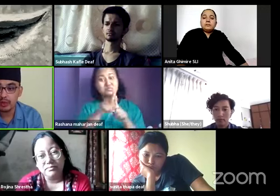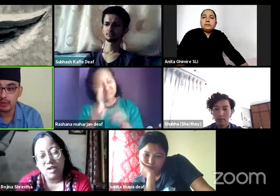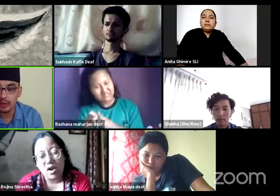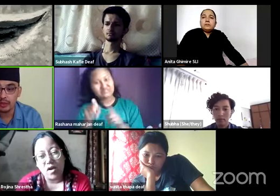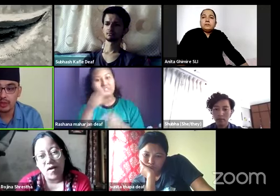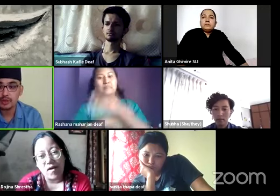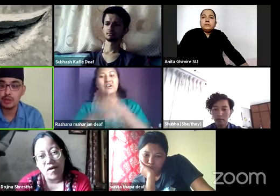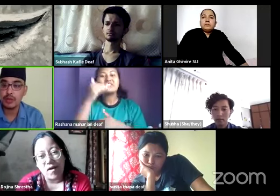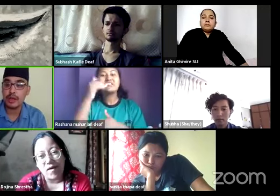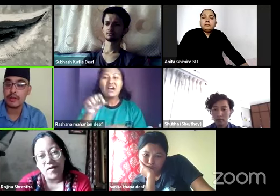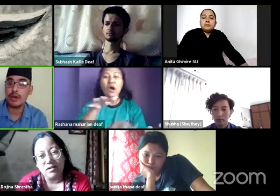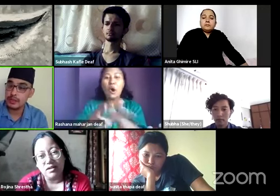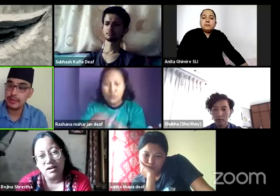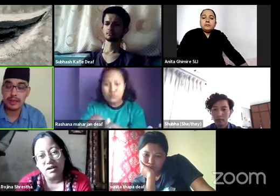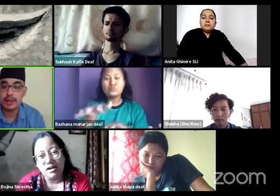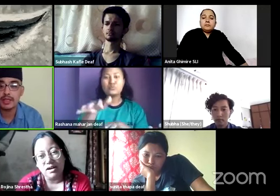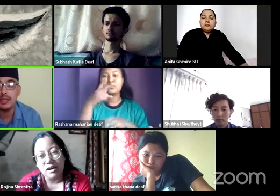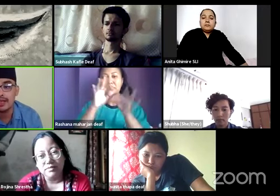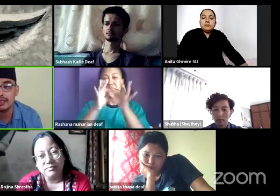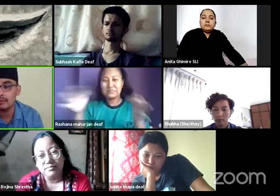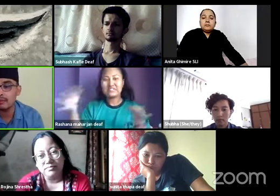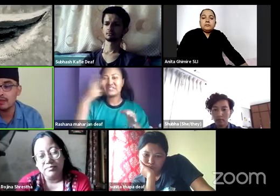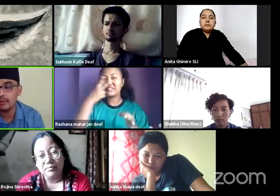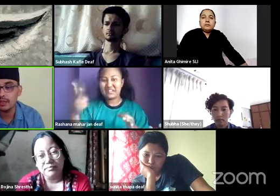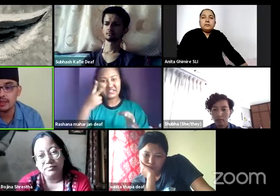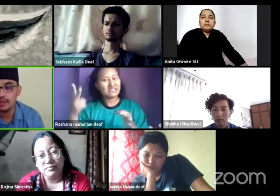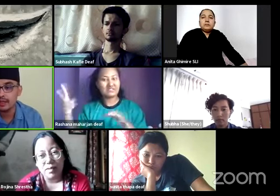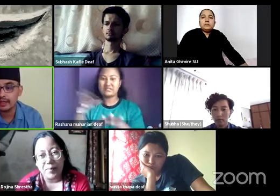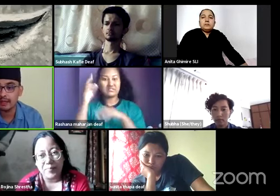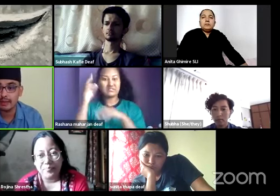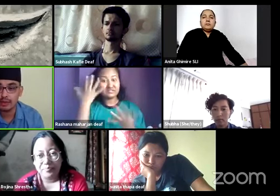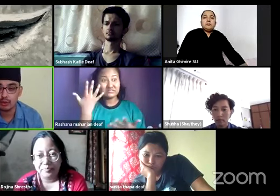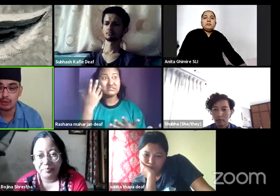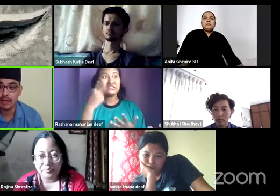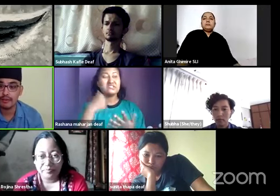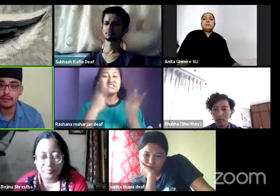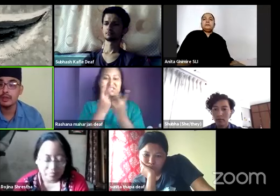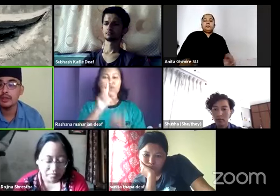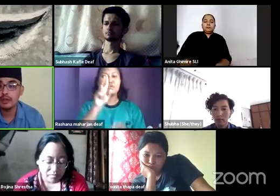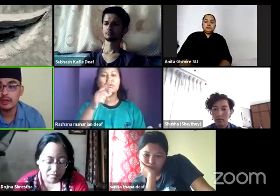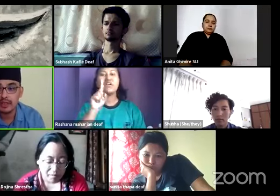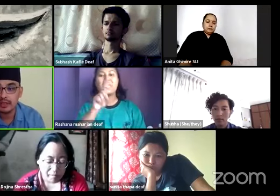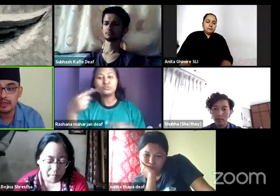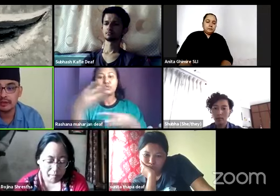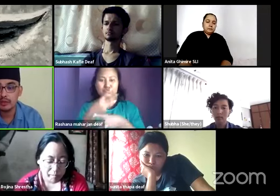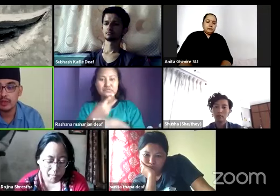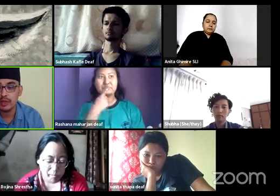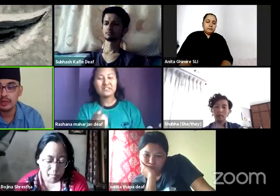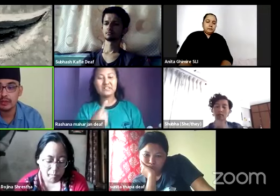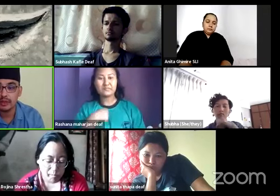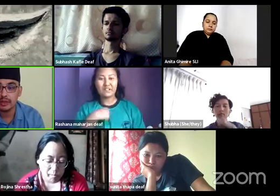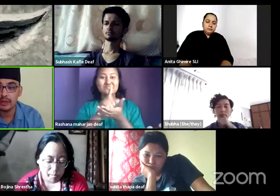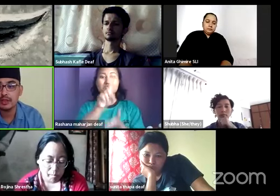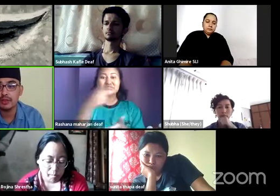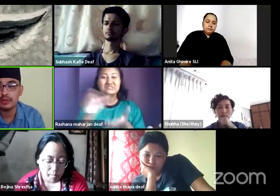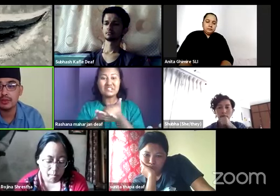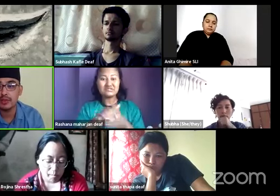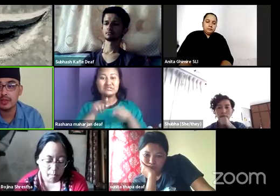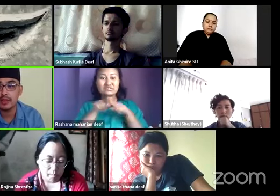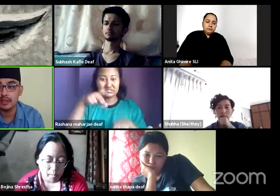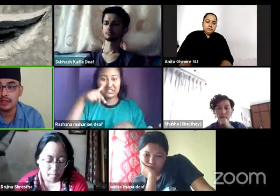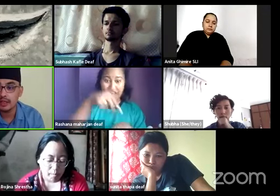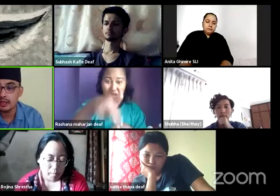अलिकति बलियो बनाउने, त्यस्तो कुरा अझै प्राय मान्छेले थाहा छ नि कि बहिरा व्यक्तिले चाहिँ साङ्केतिक भाषा थ्रुबाट आफ्नो कम्युनिकेसन, आफ्नो कुरा चाहिँ व्यक्त गर्न सक्छ